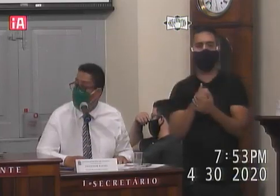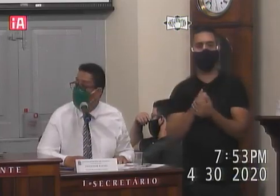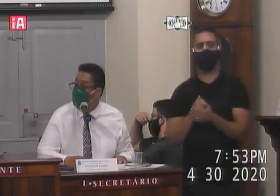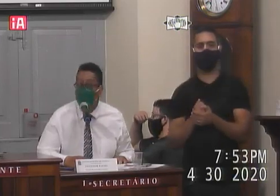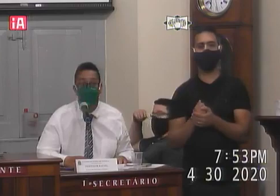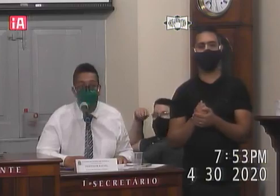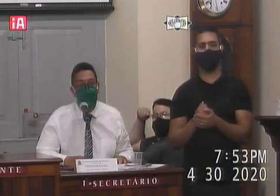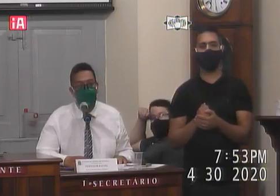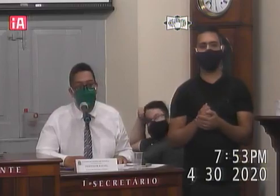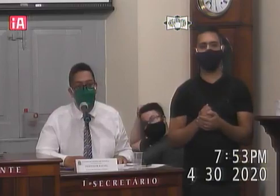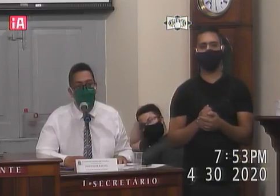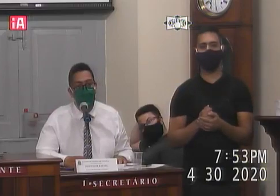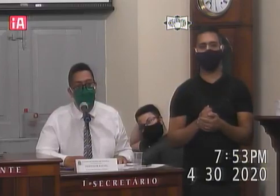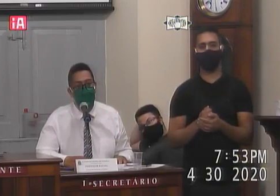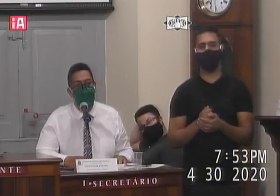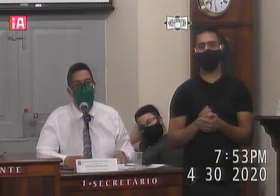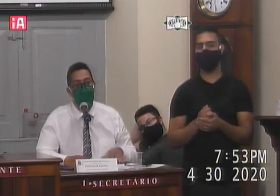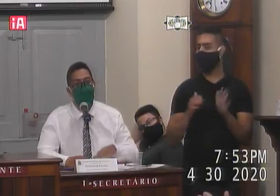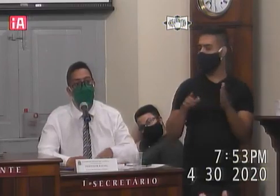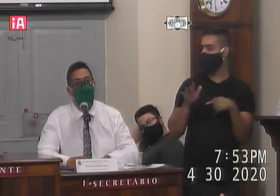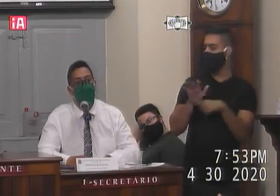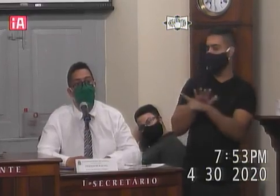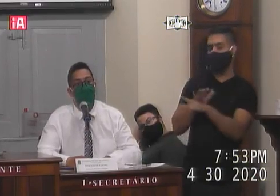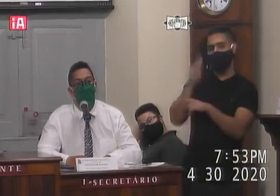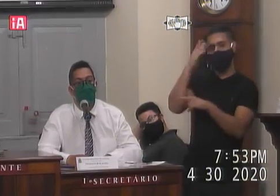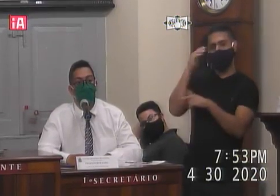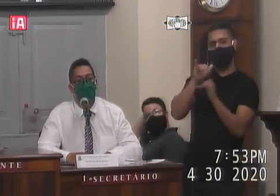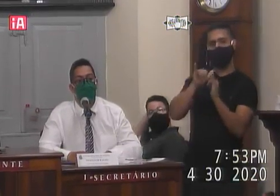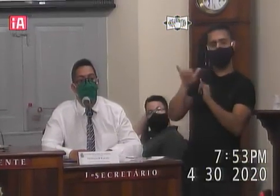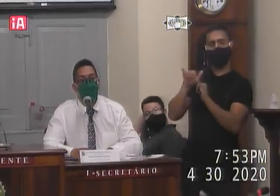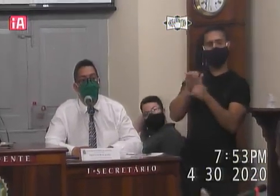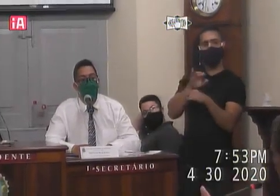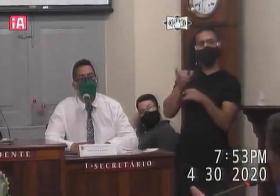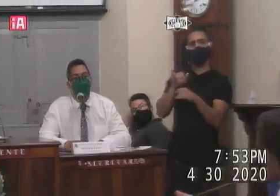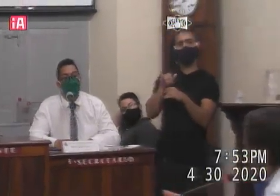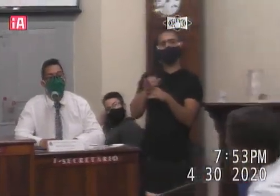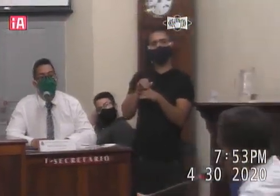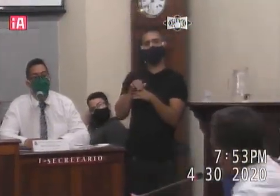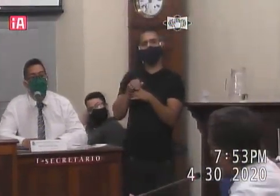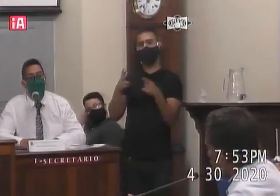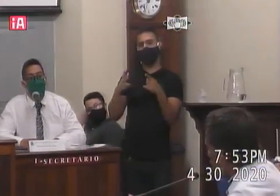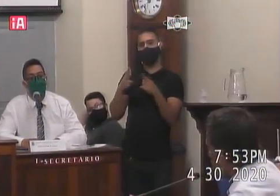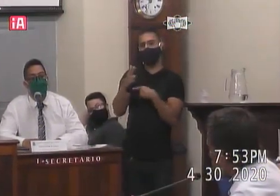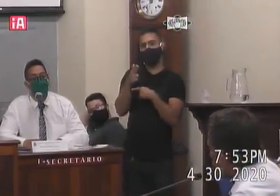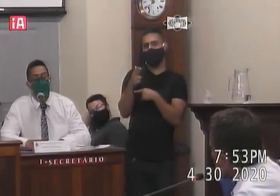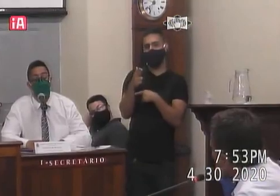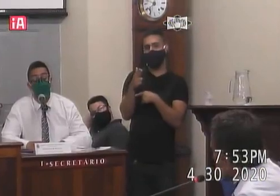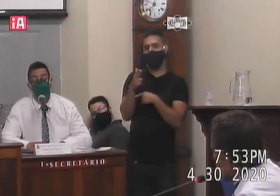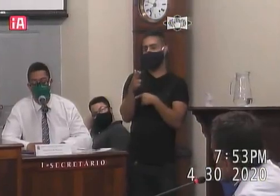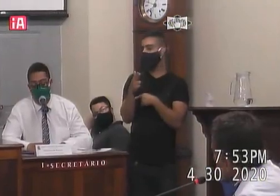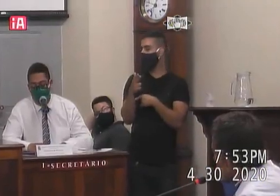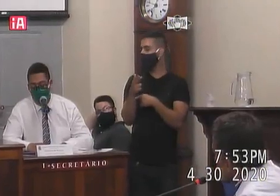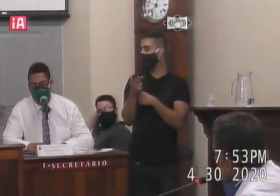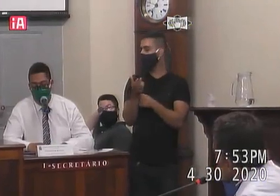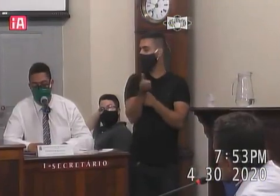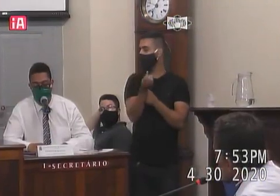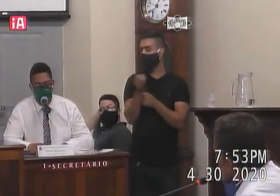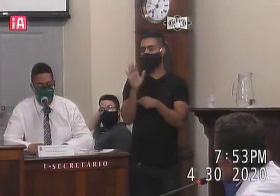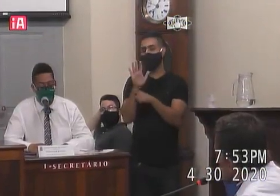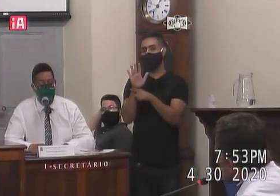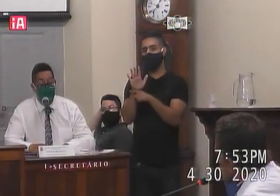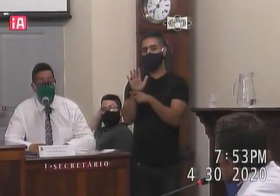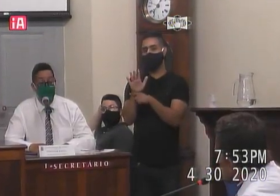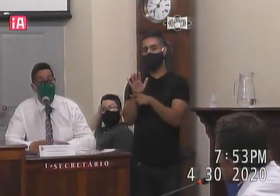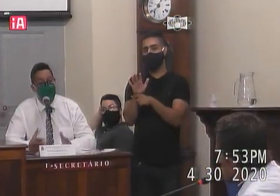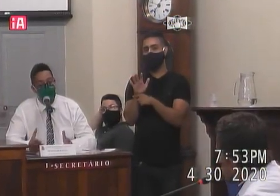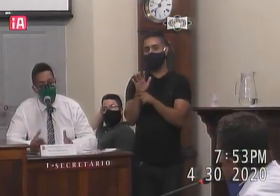possível. Presidente, você sabe me informar agora o comércio voltando, se vai cortar esses R$600 do comércio? O vereador Celcinho,